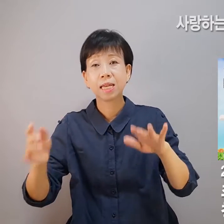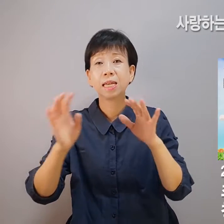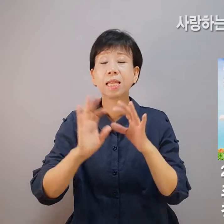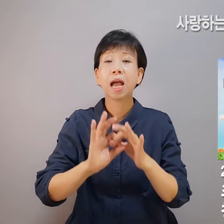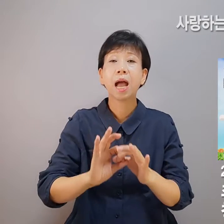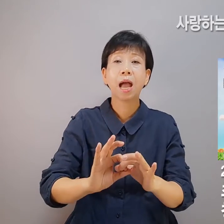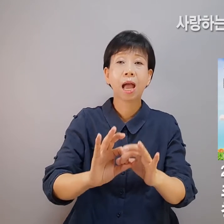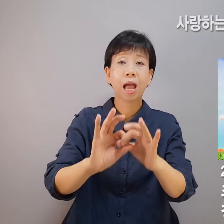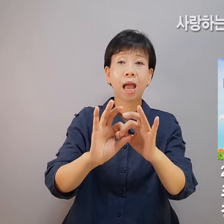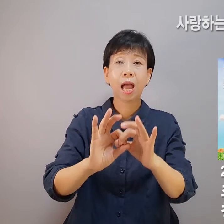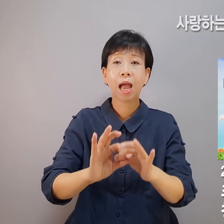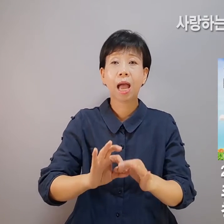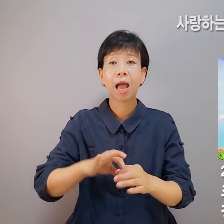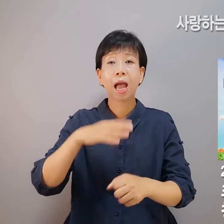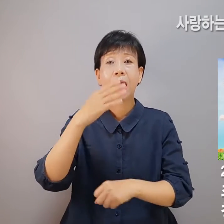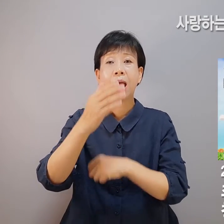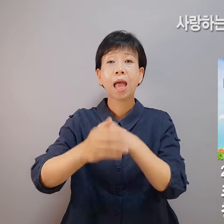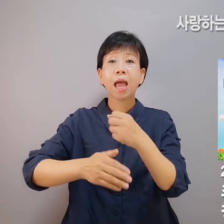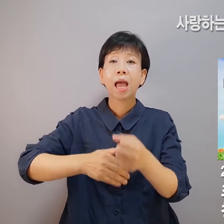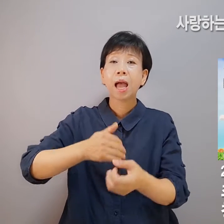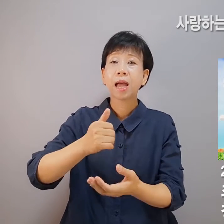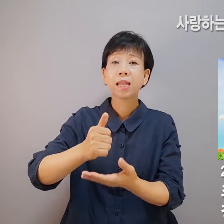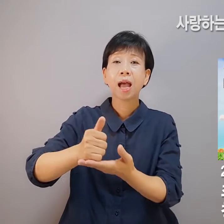고열을 지나